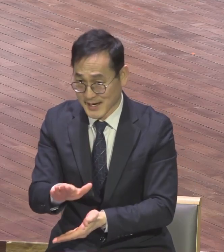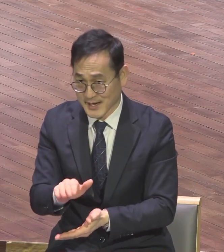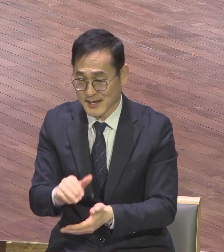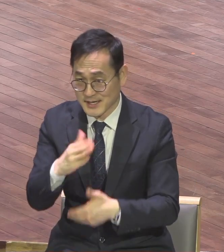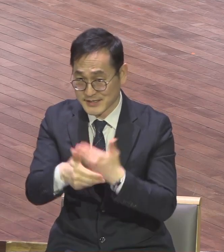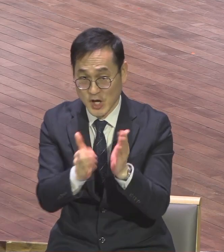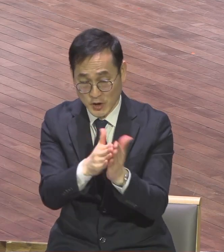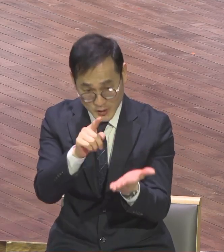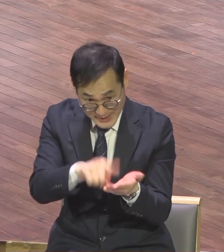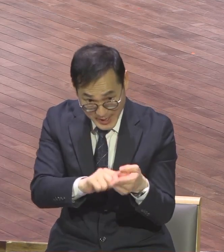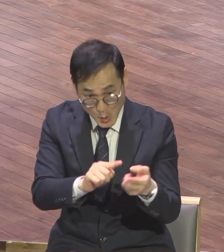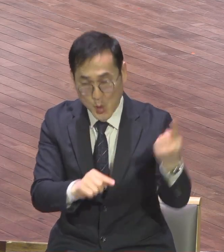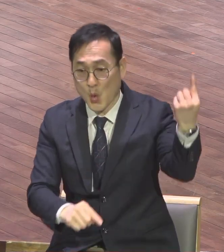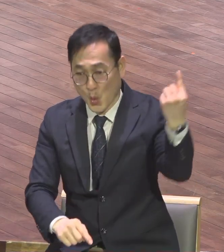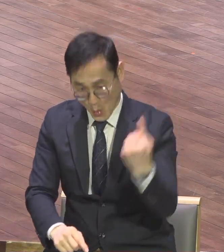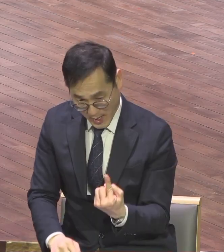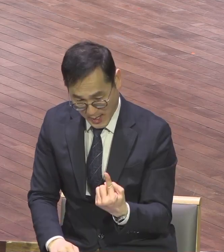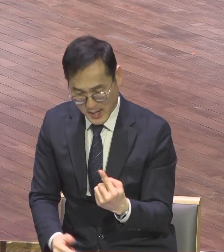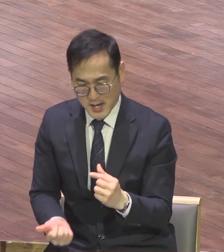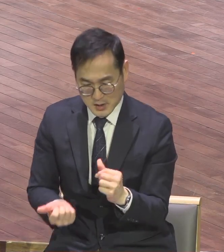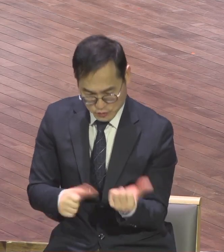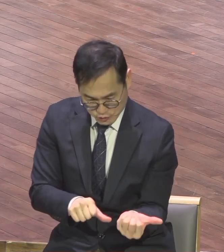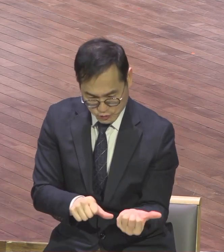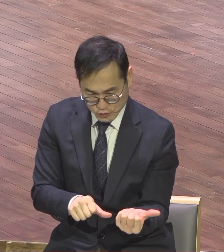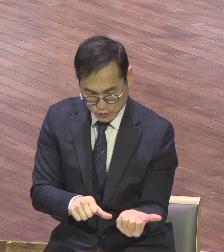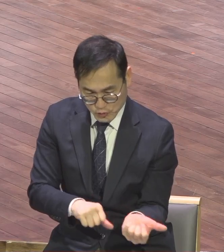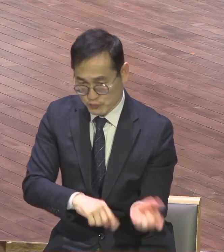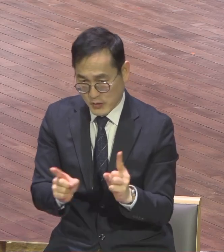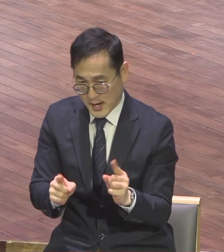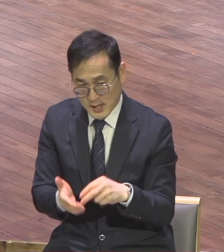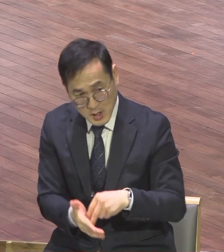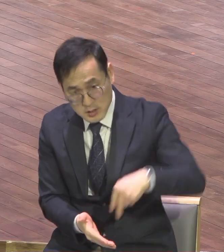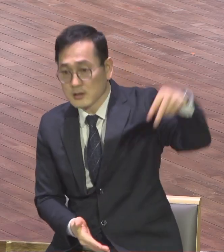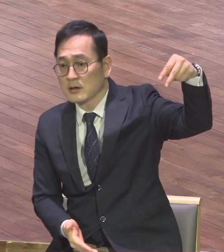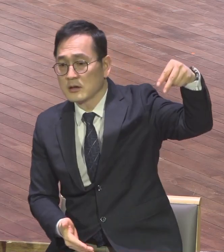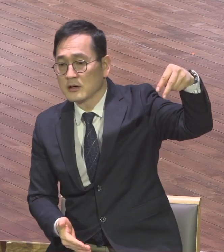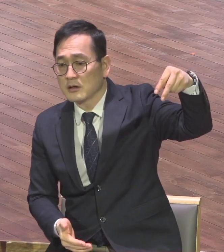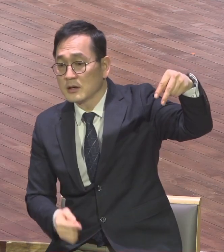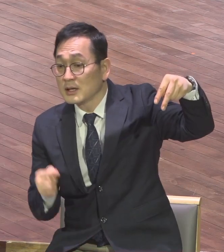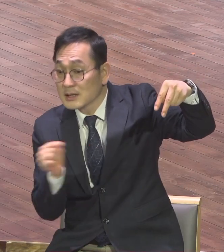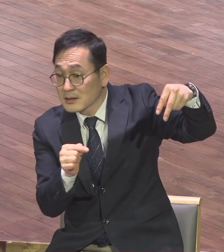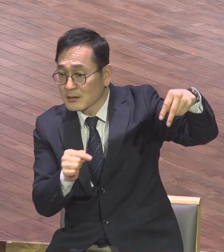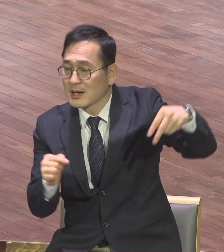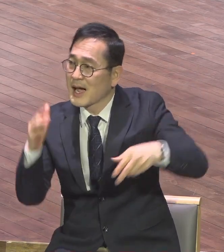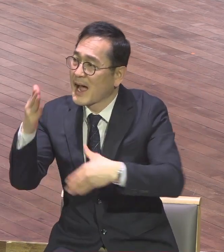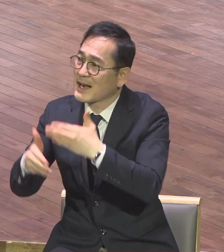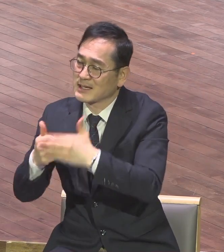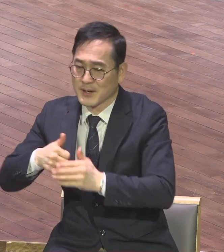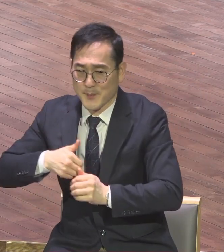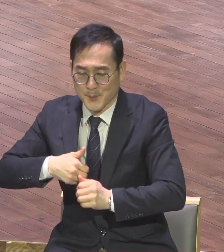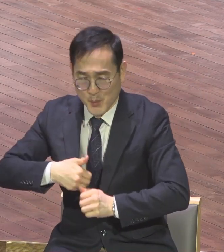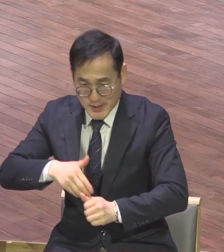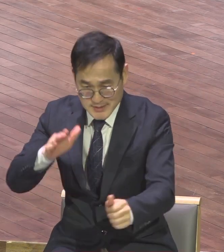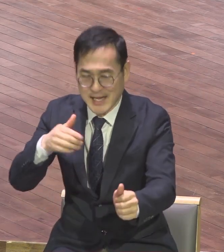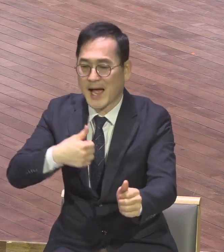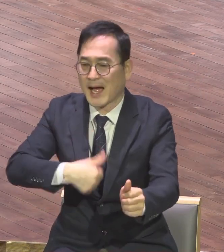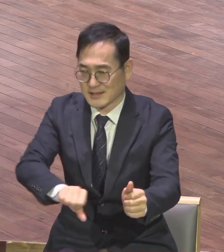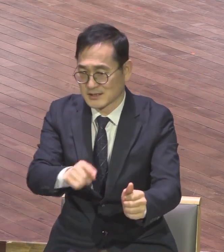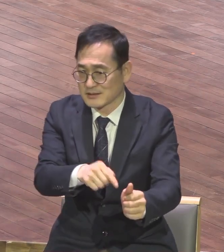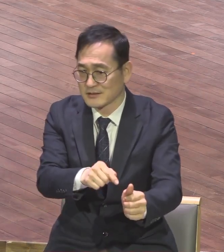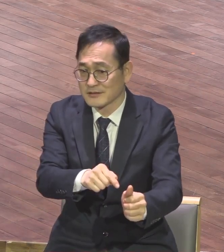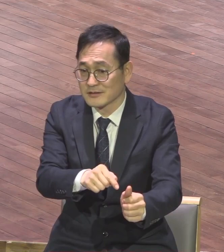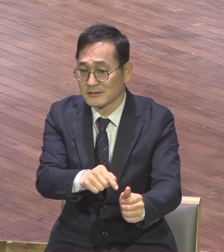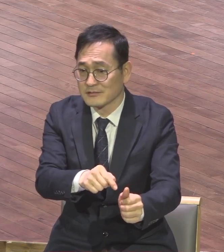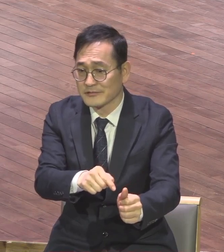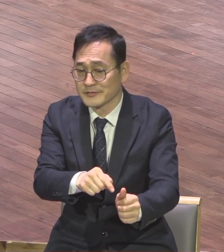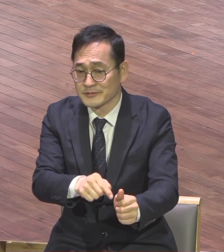성경대로 오시고 죽으시고 부활하심으로 그리스도이심을 증명하신 예수 그리스도. 죄 문제 때문에 마귀